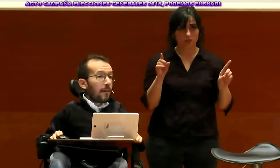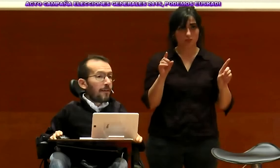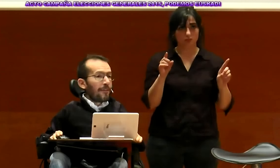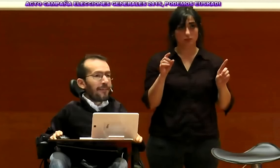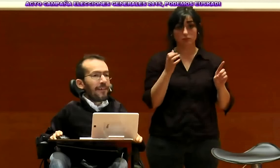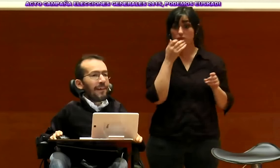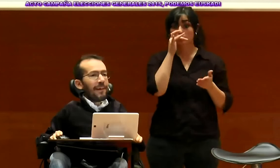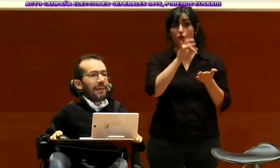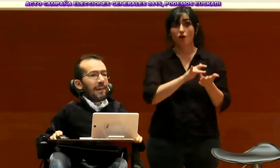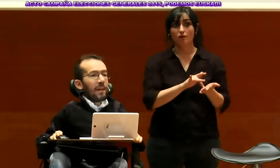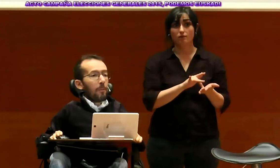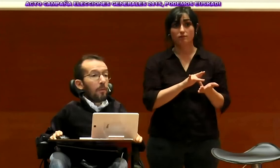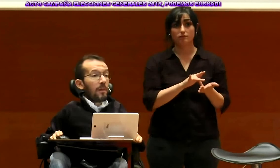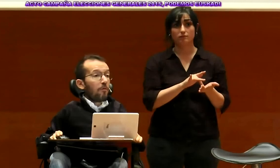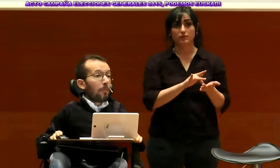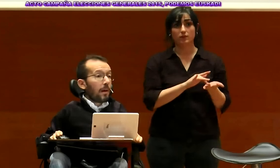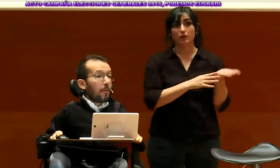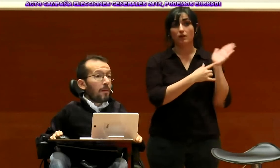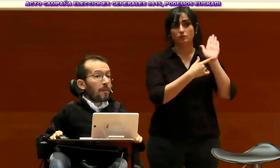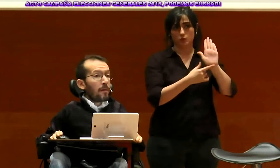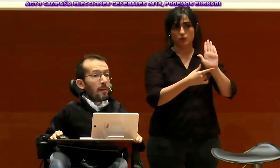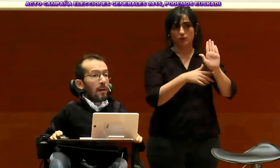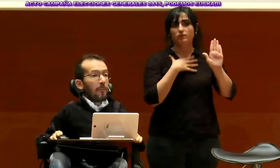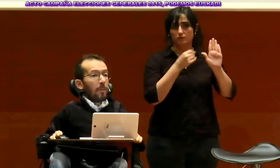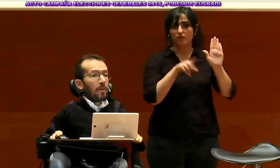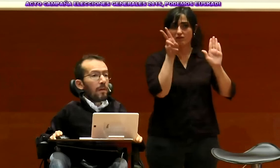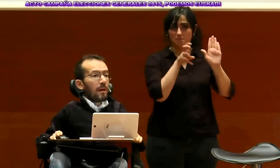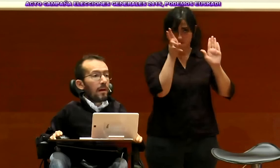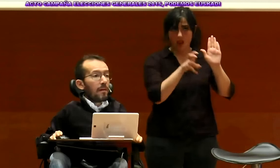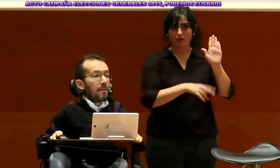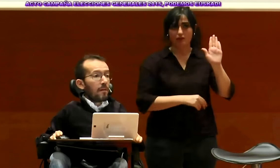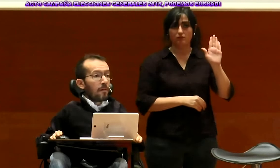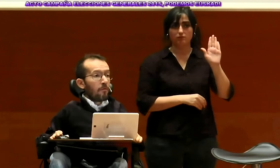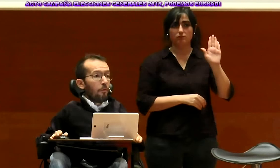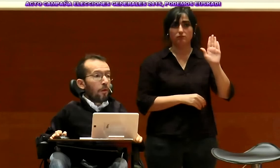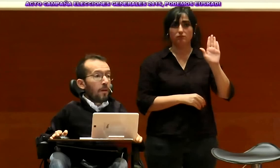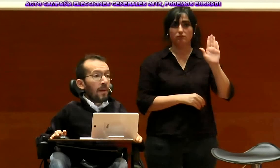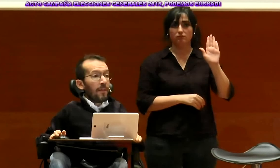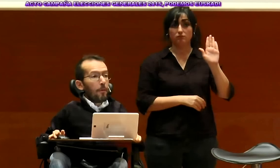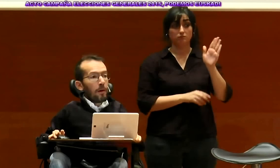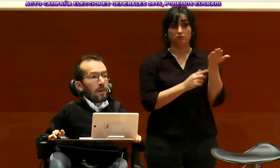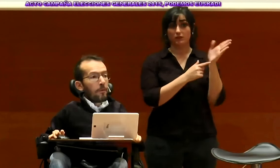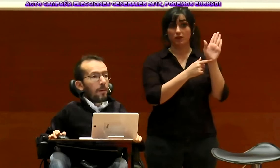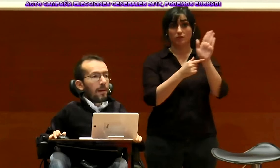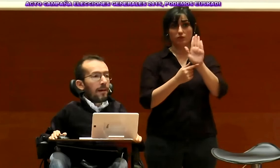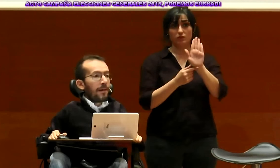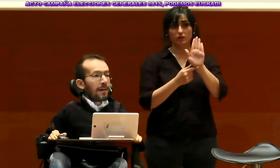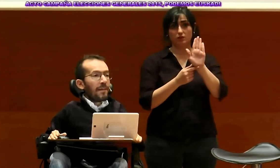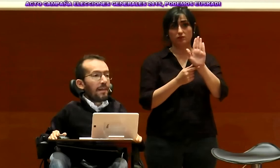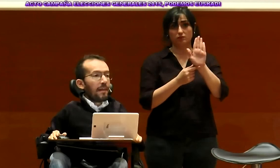da, las propuestas son viables y las propuestas son el verdadero camino